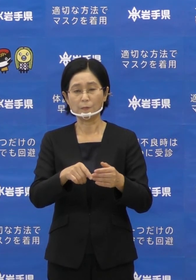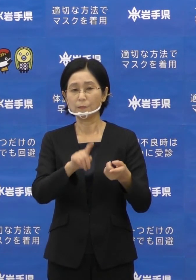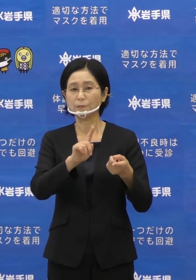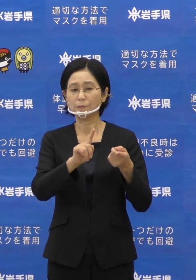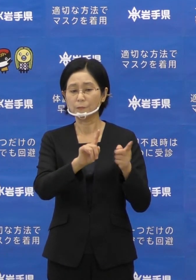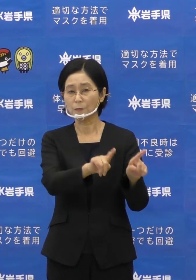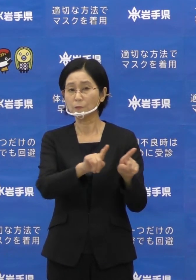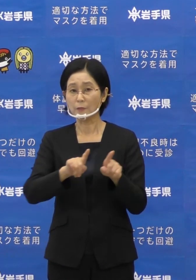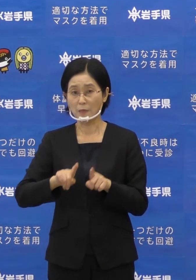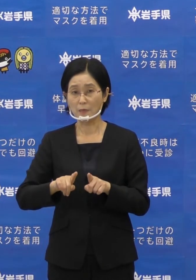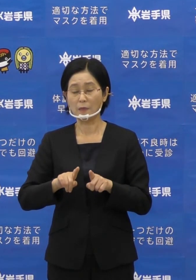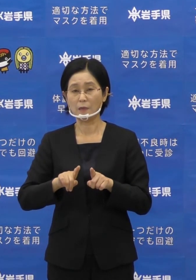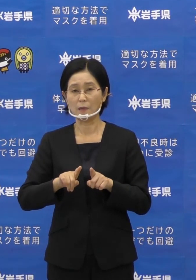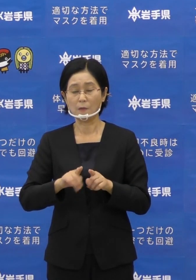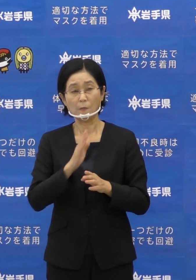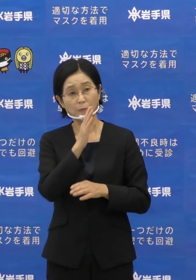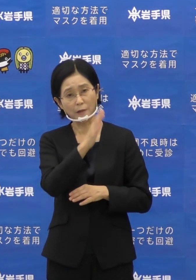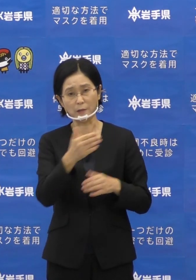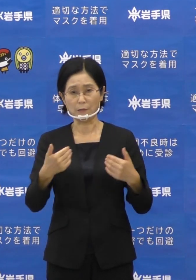やらないと